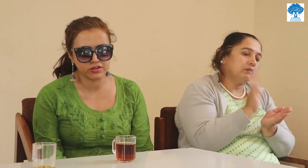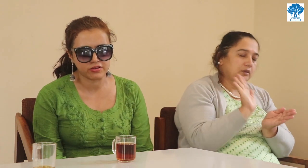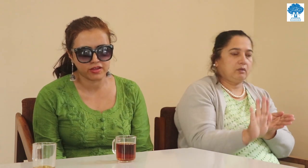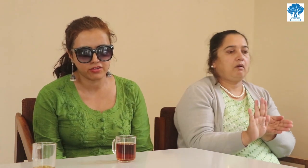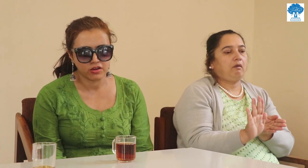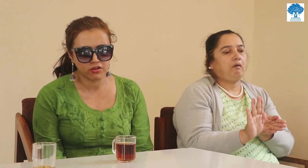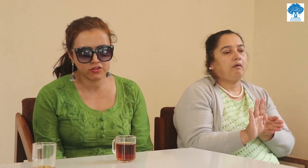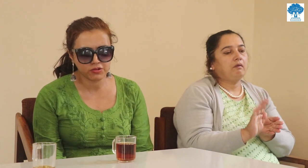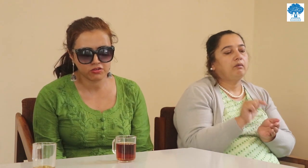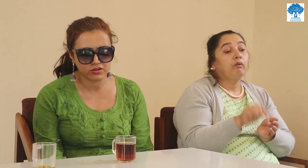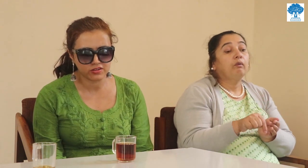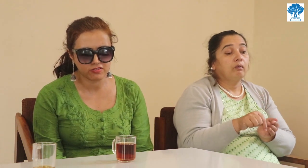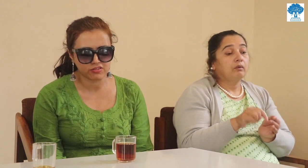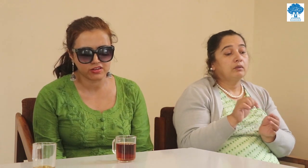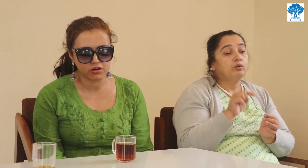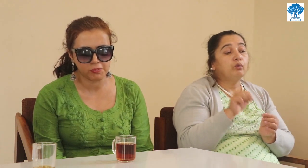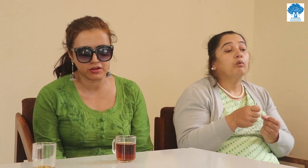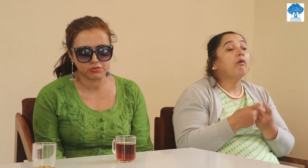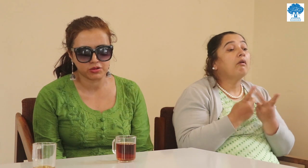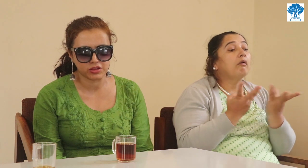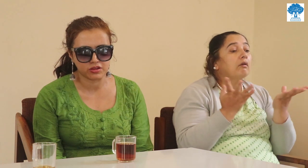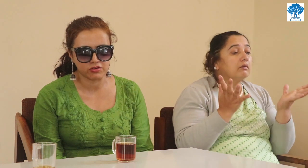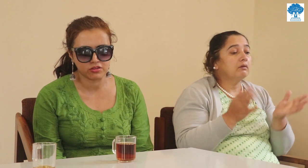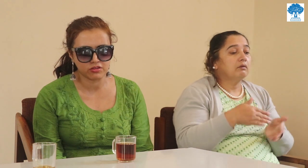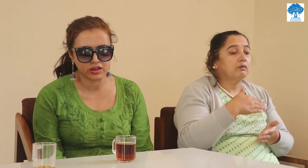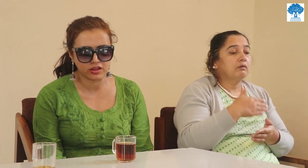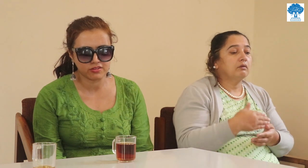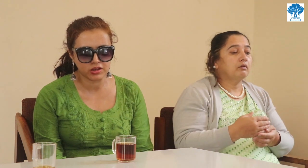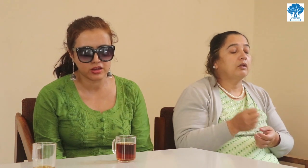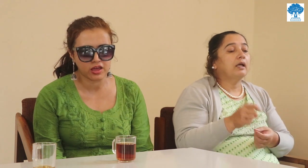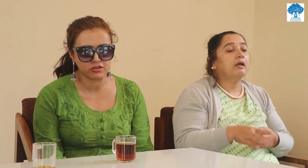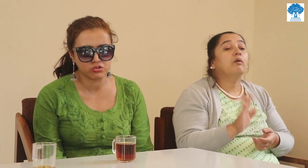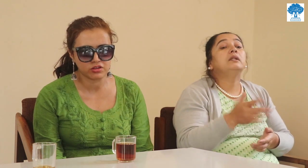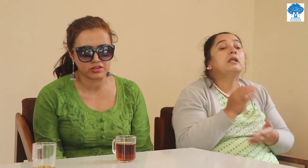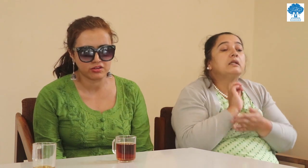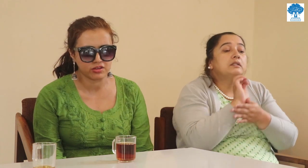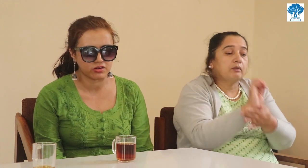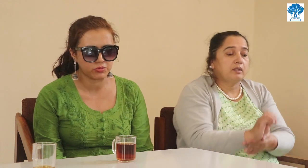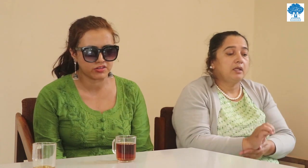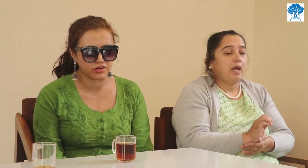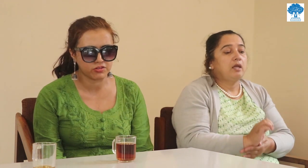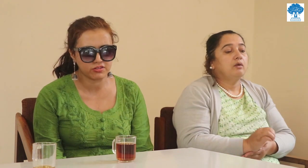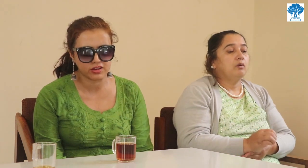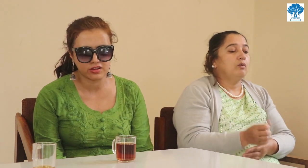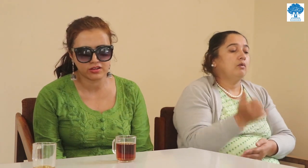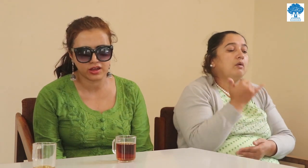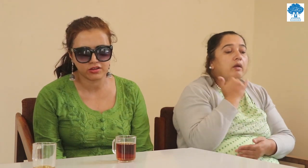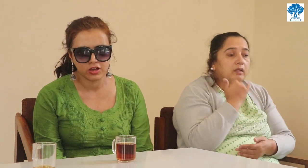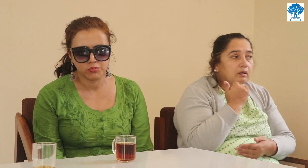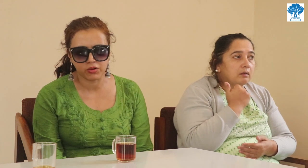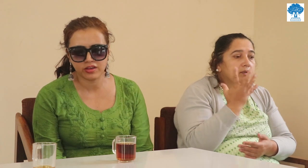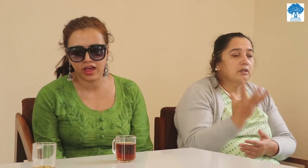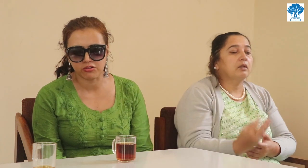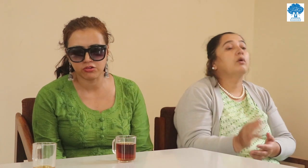कुराहरू गरिरहँदा चाहिँ अझै पनि खण्डीकृत तथ्याङ्क अपाङ्गता भएको व्यक्तिले कतिजना सेवा लिन आए यौनिक तथा लैङ्गिक प्रसङ्गले कतिजनाले लिन